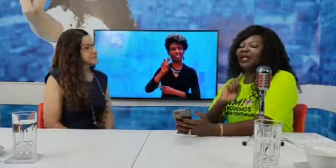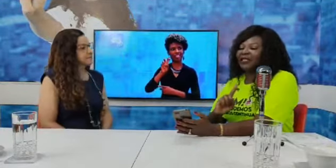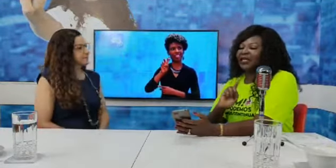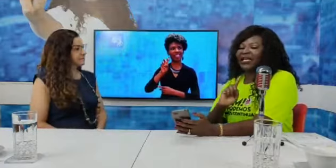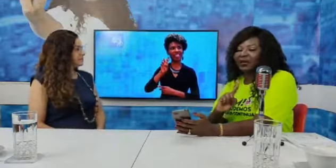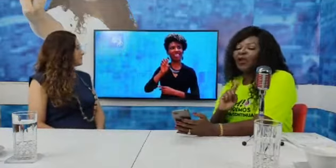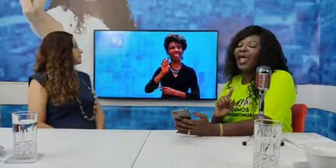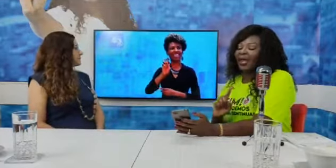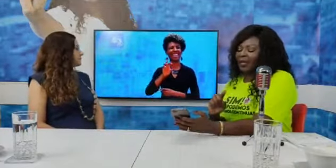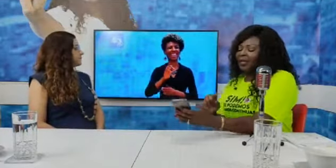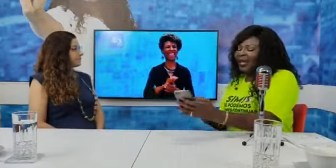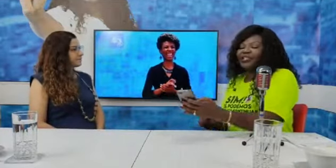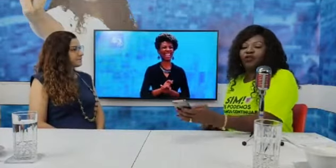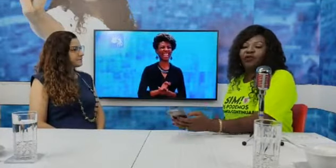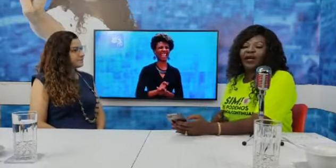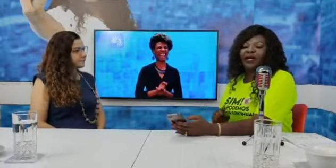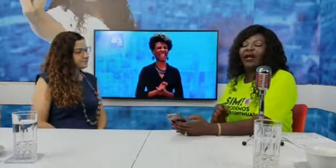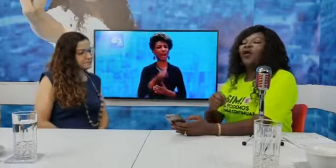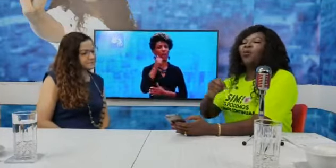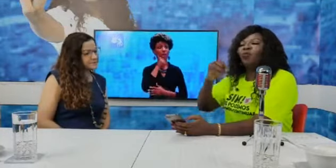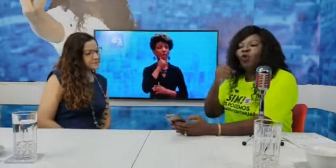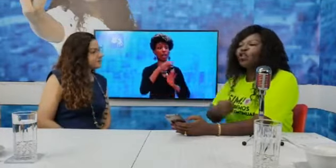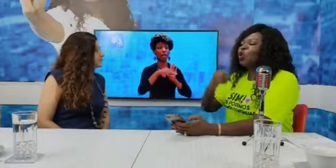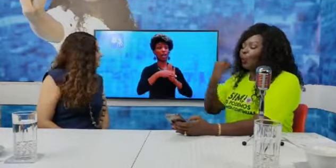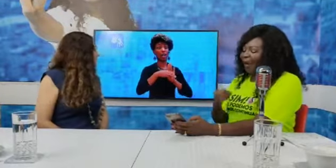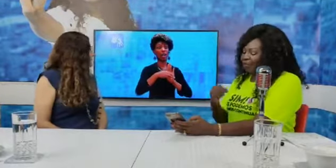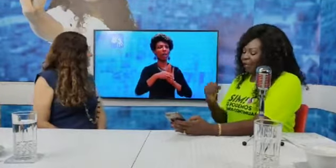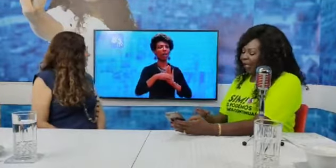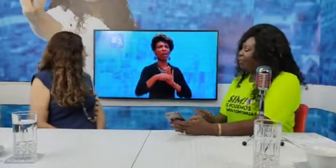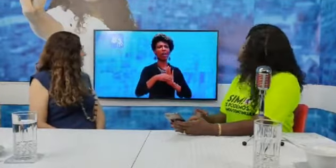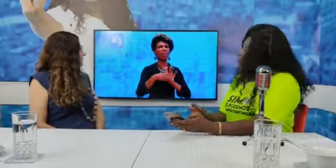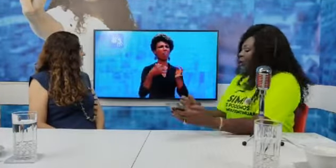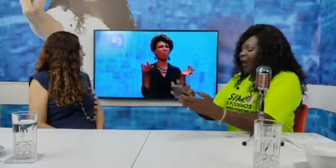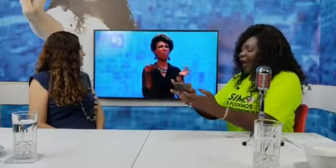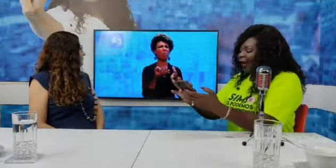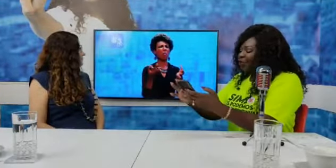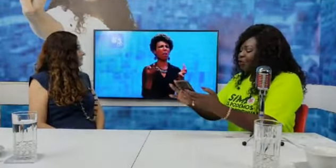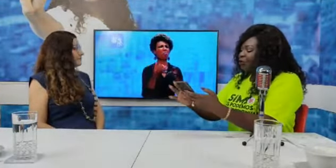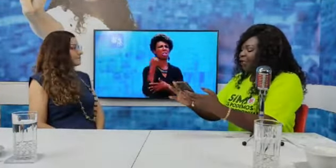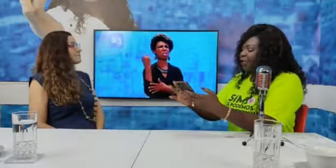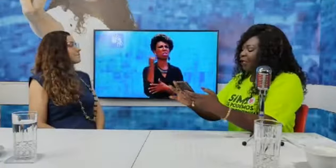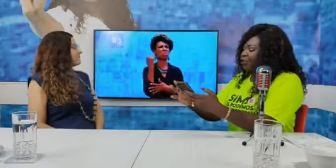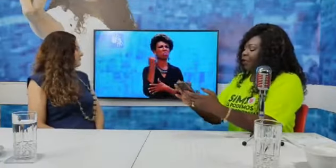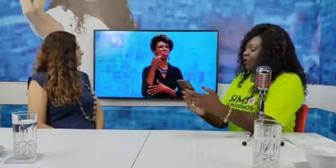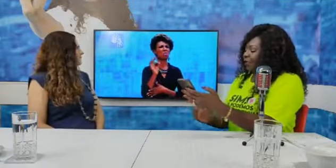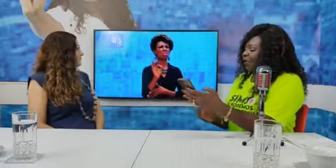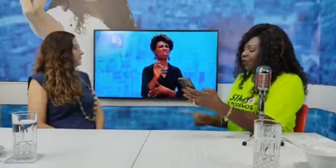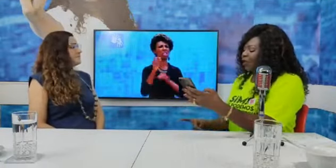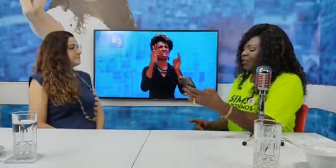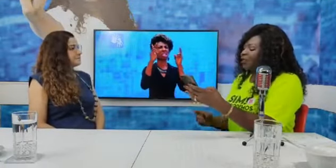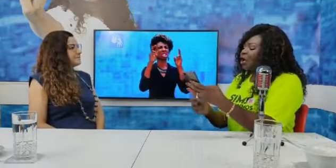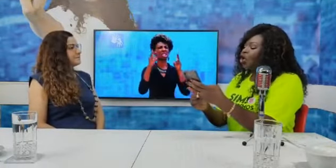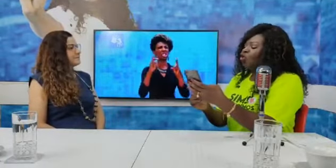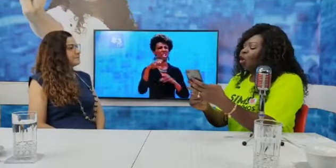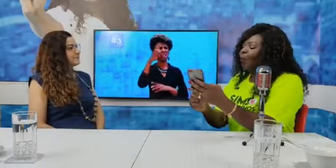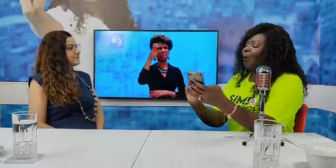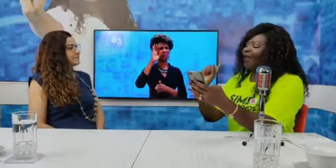comentário dessa mulher, da Silvana. Muito pertinente. Ela diz o seguinte,